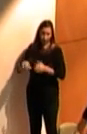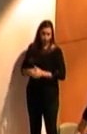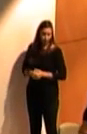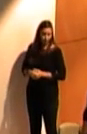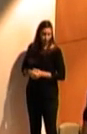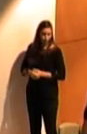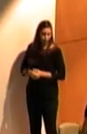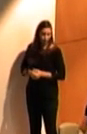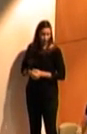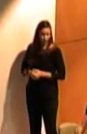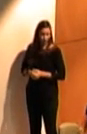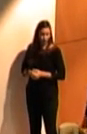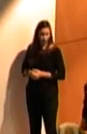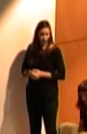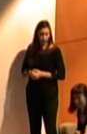Oui.